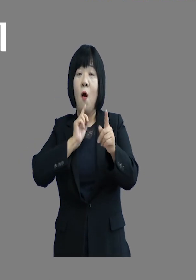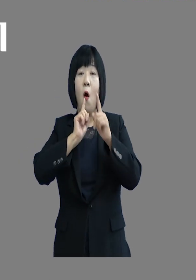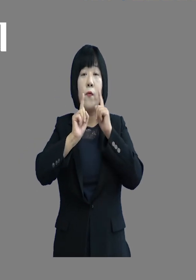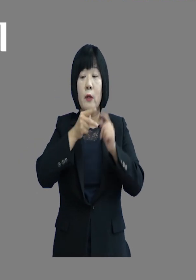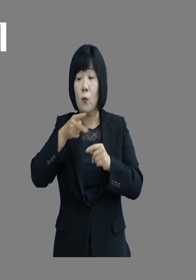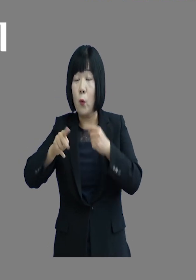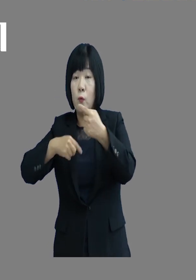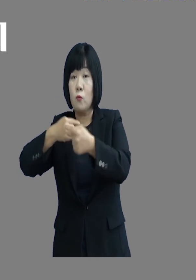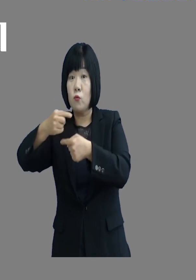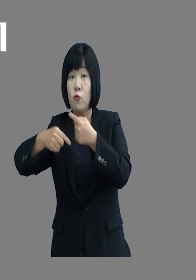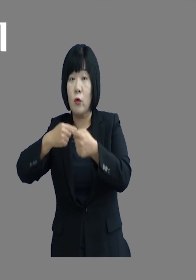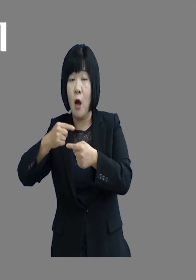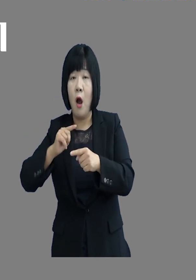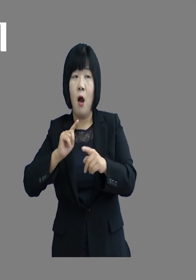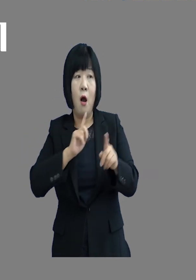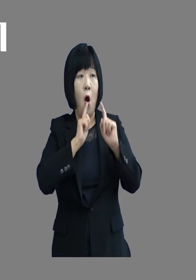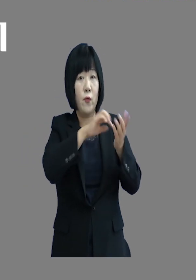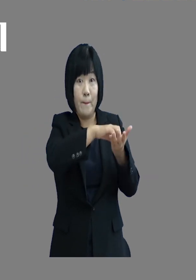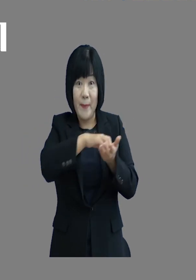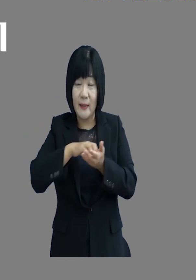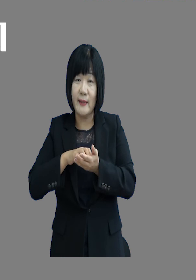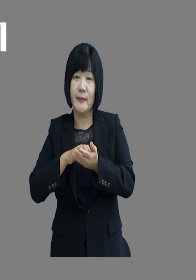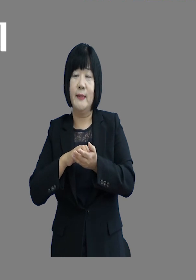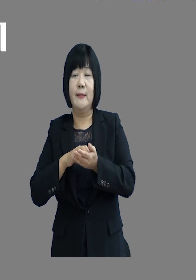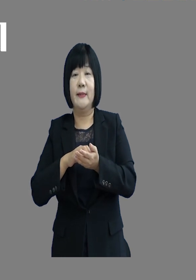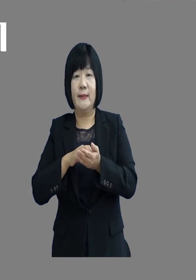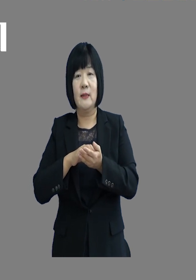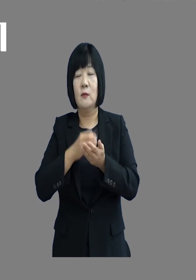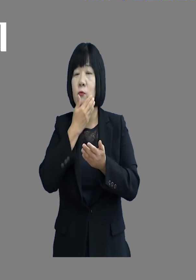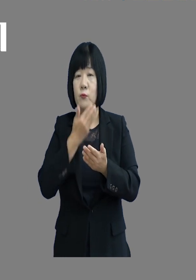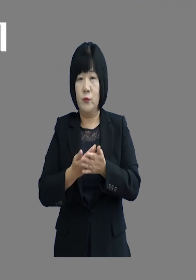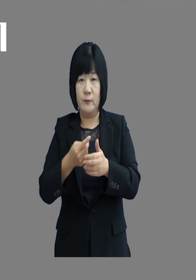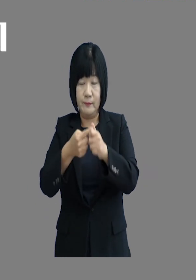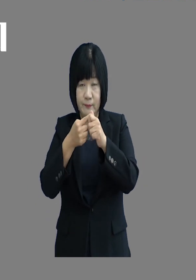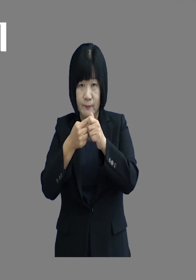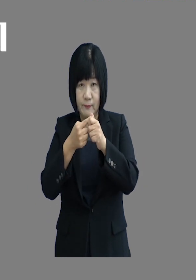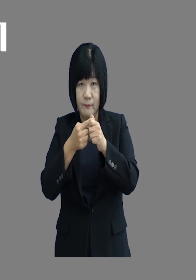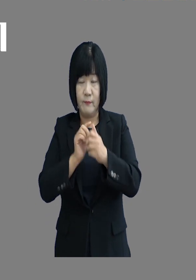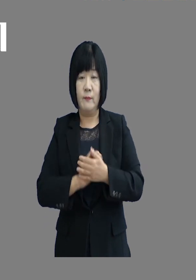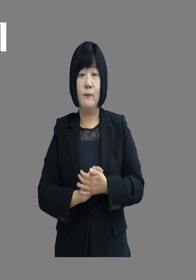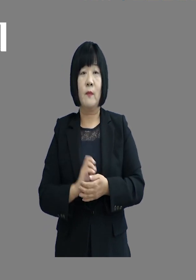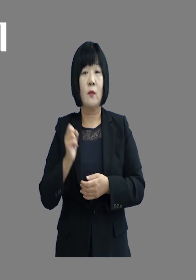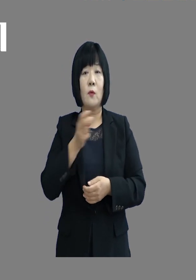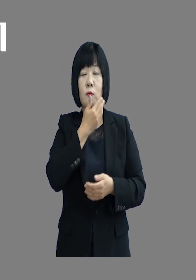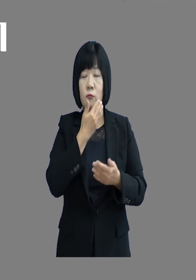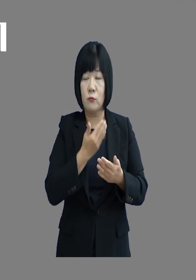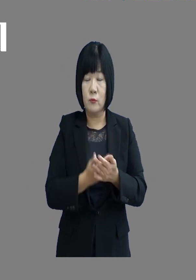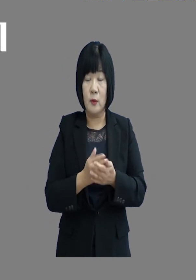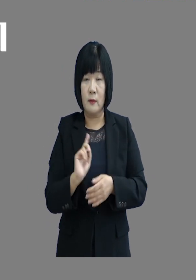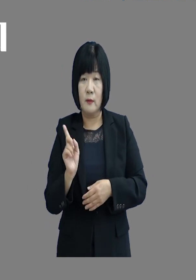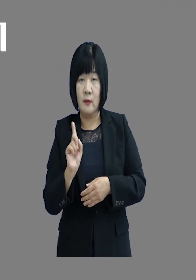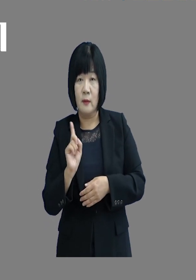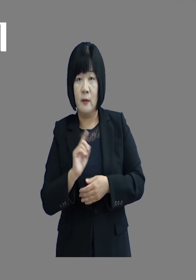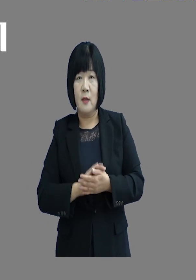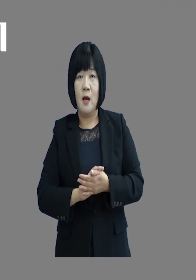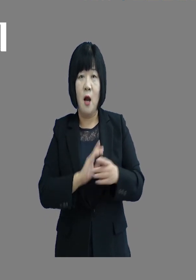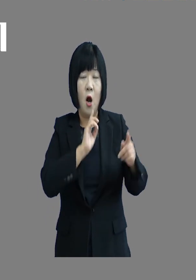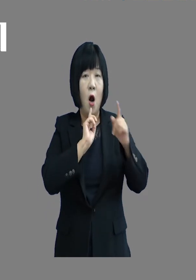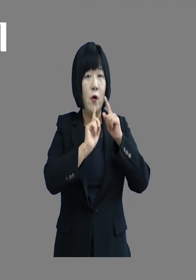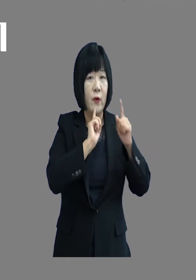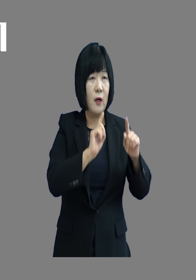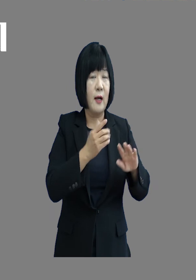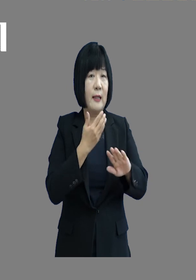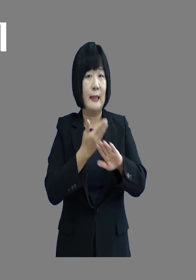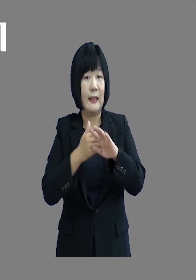수어를 언어로 받아들이는 작업이 가장 중요하겠고 무엇보다도 중요한 것은 언어가 다른